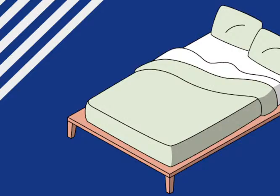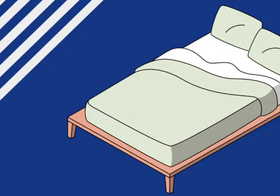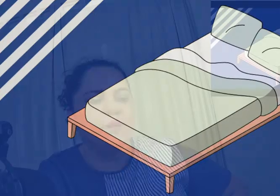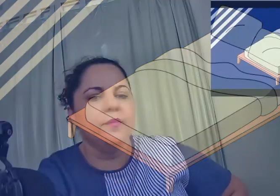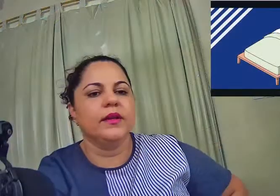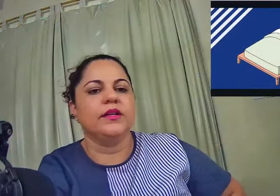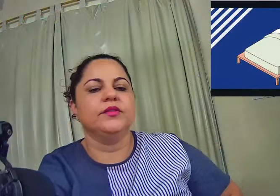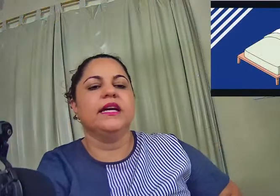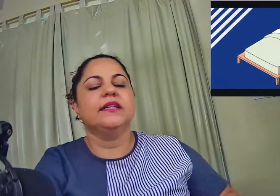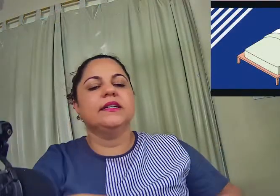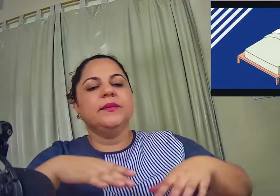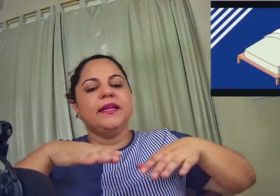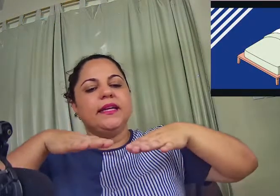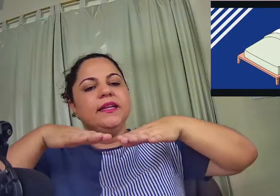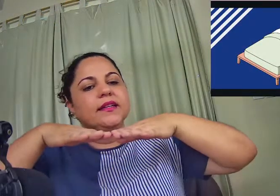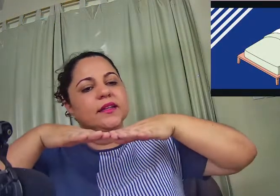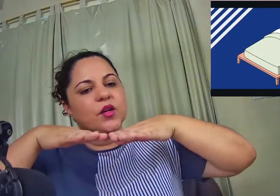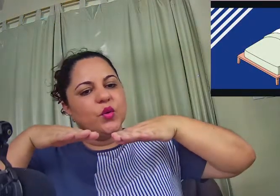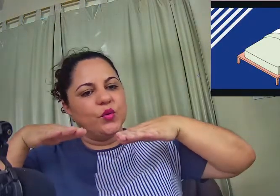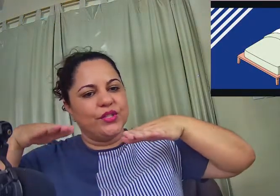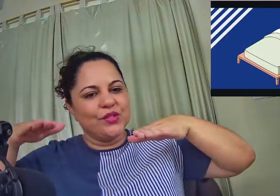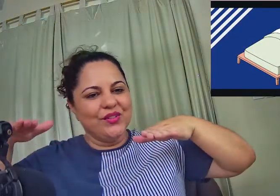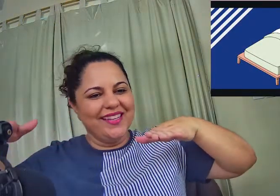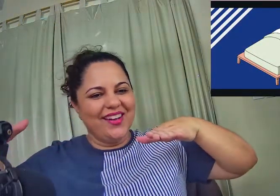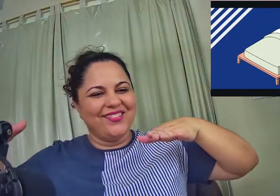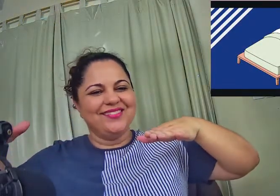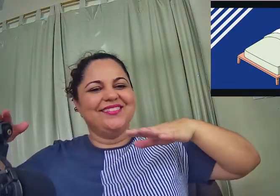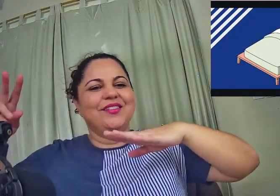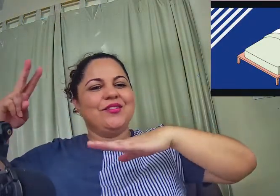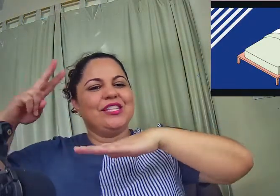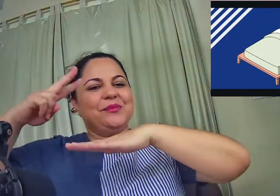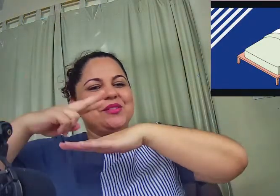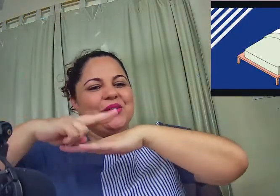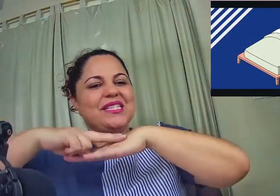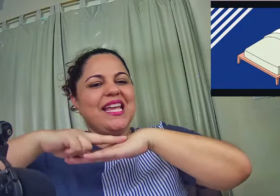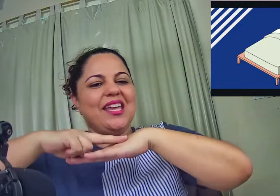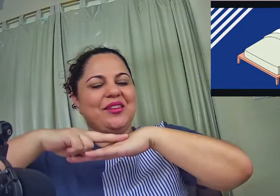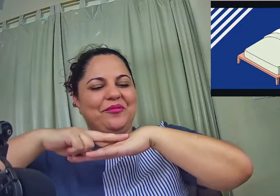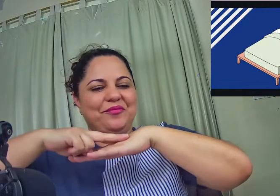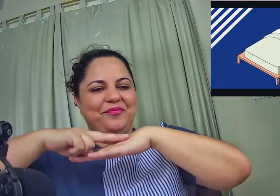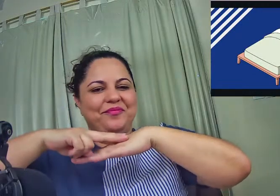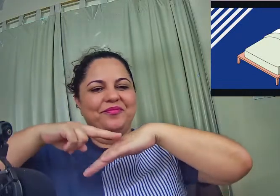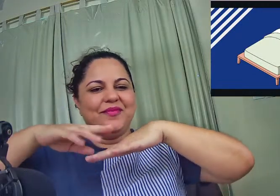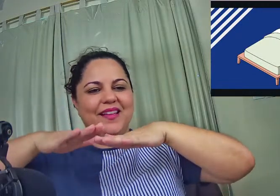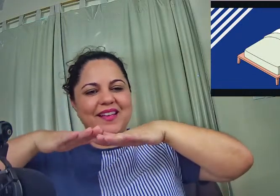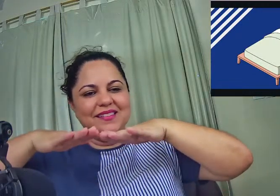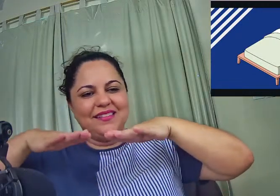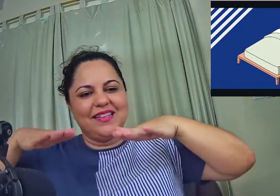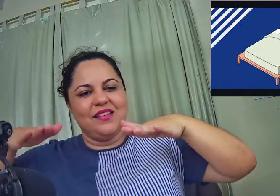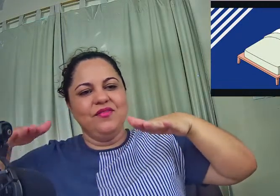O plano da cama é horizontal, onde as pessoas deitam, né? Dessa